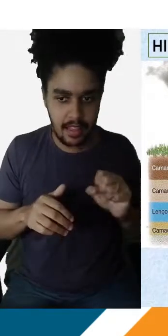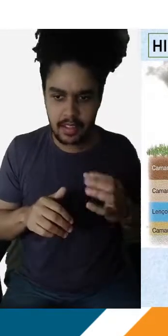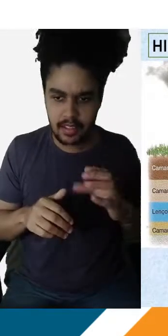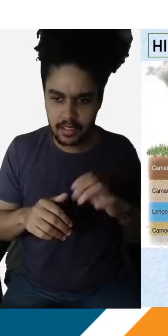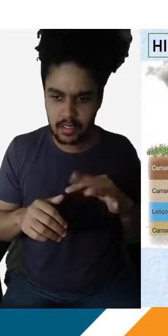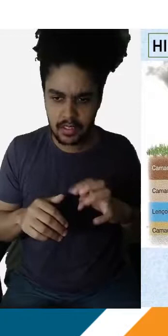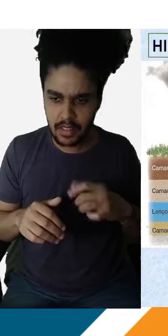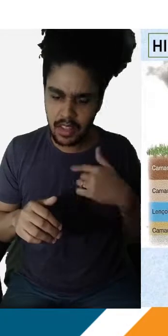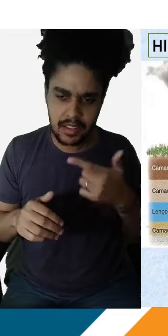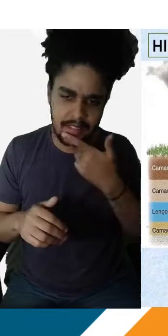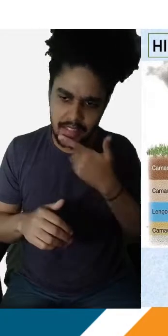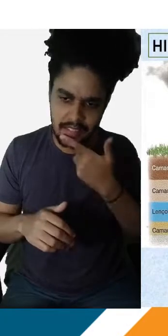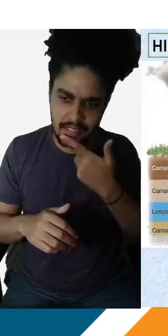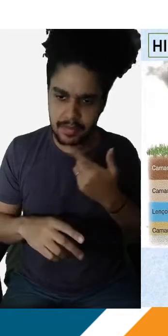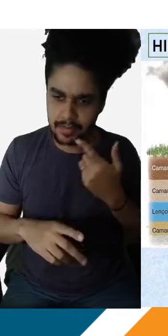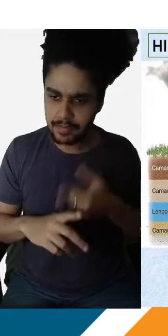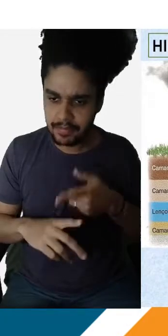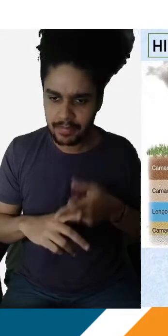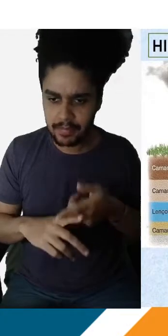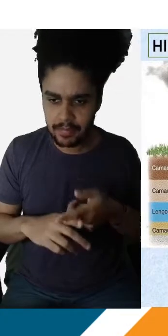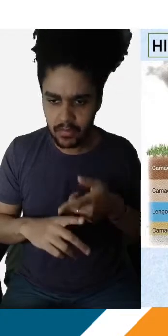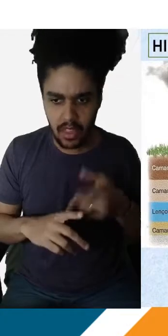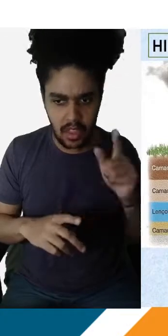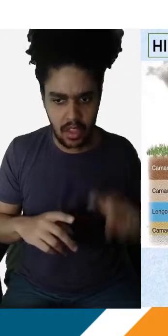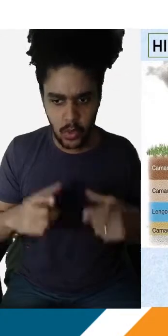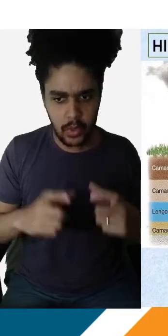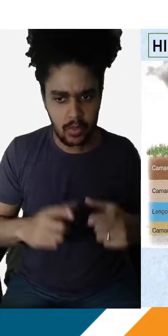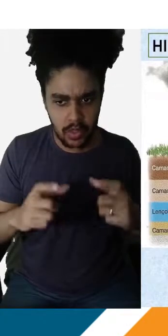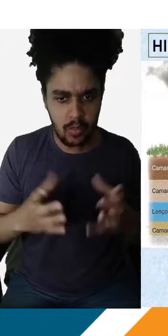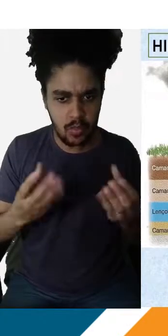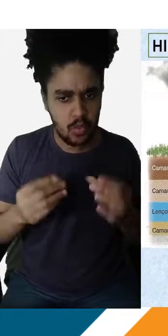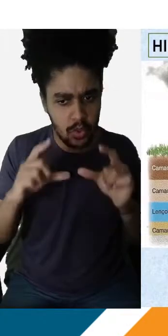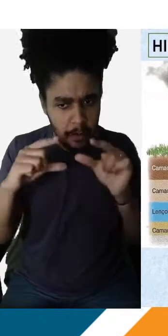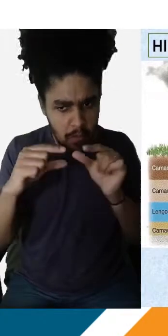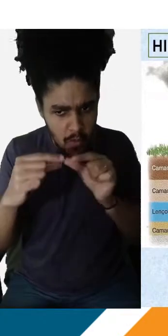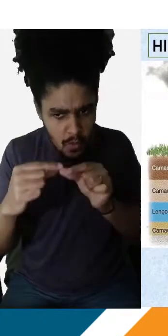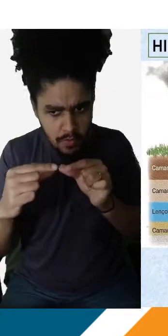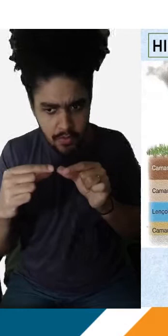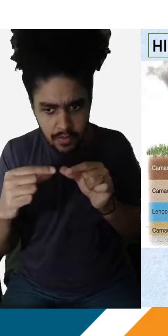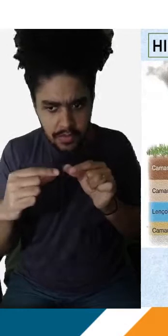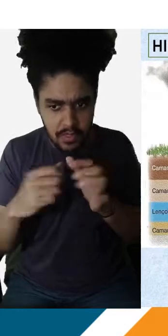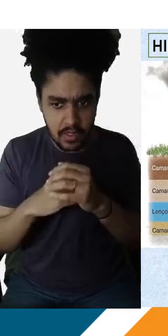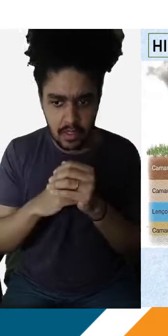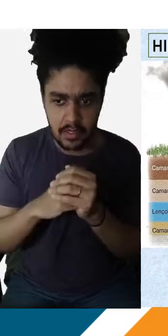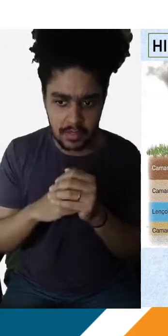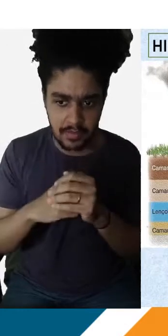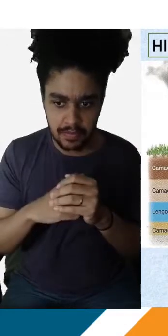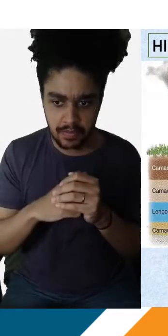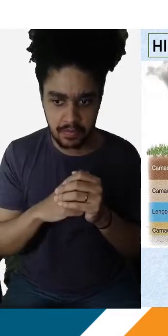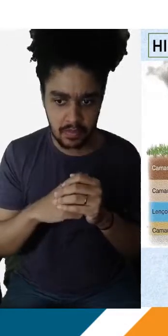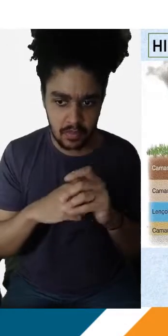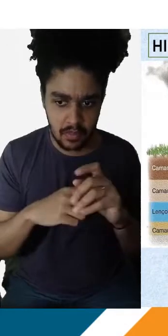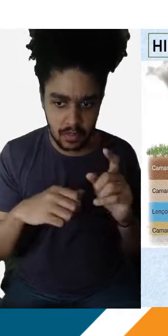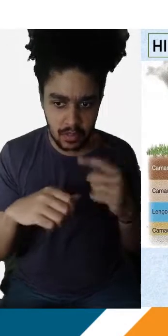engraçado, cômico, que é um local tão pequeno que quando a gente visualiza a bacia